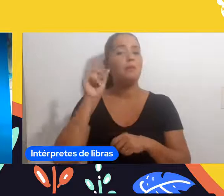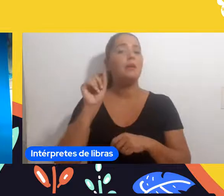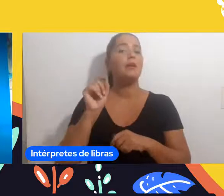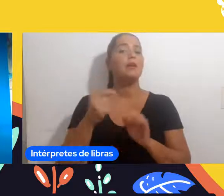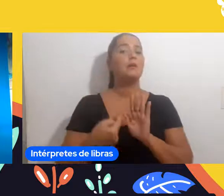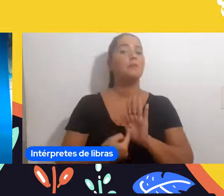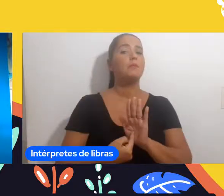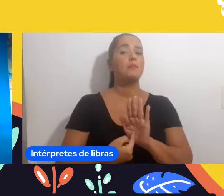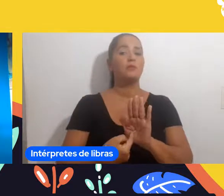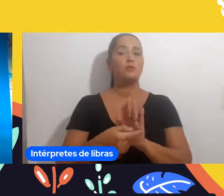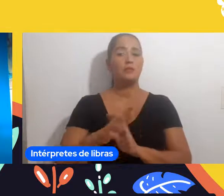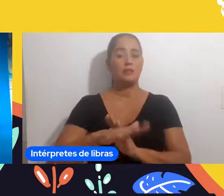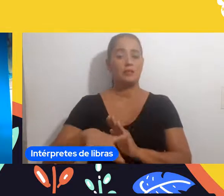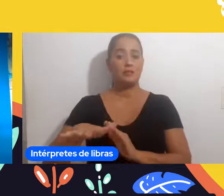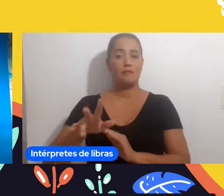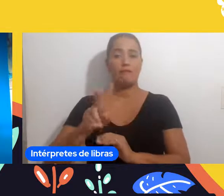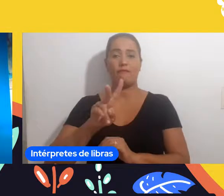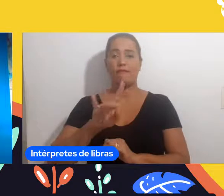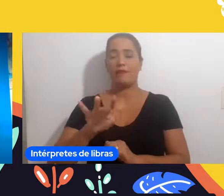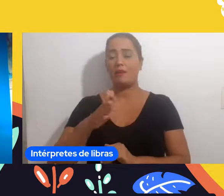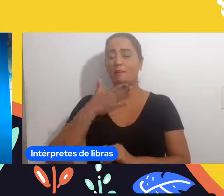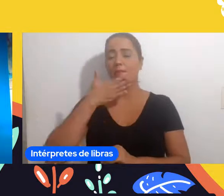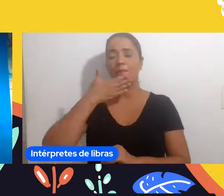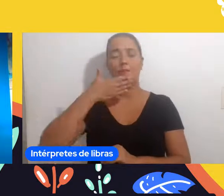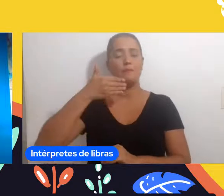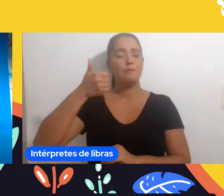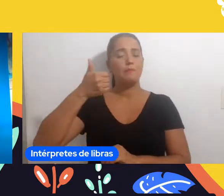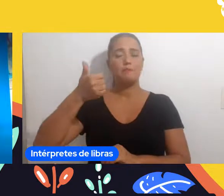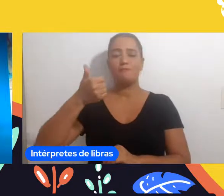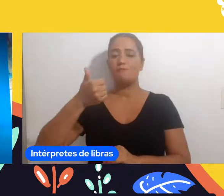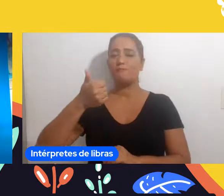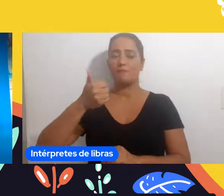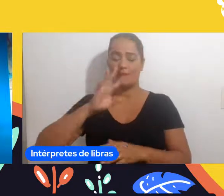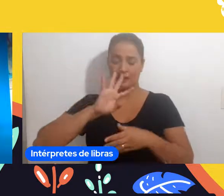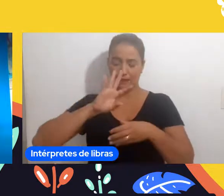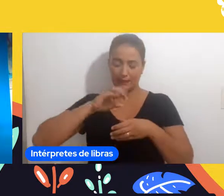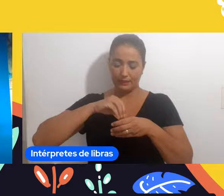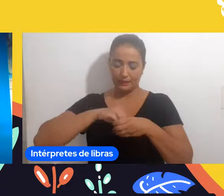ela vai se abastecendo, ela vai se formalizando dentro dela,